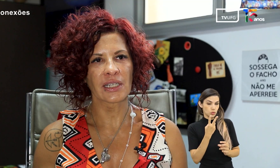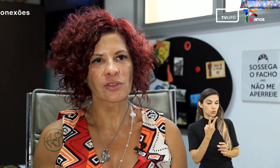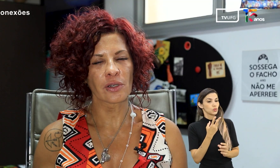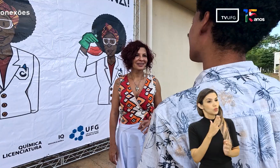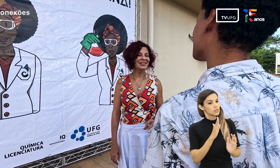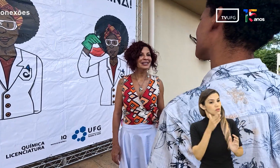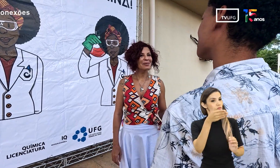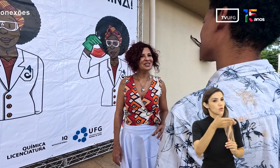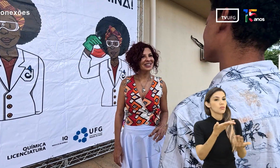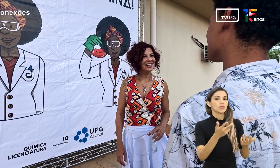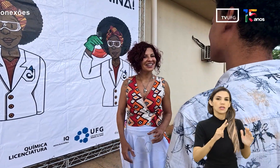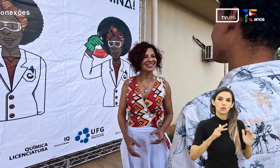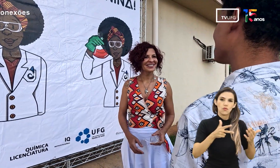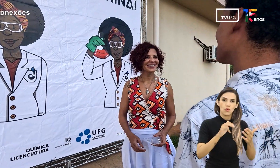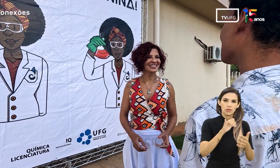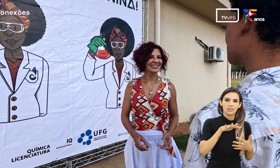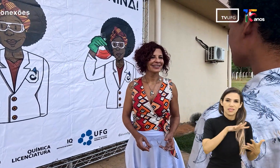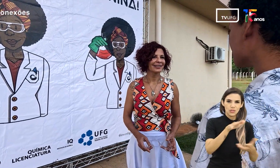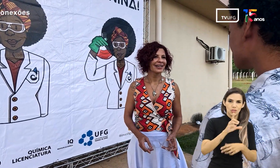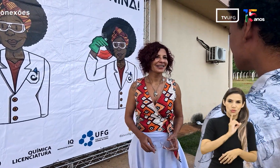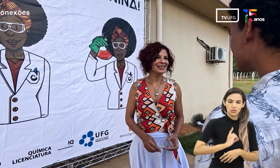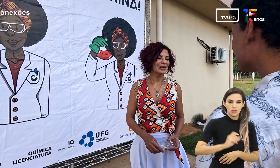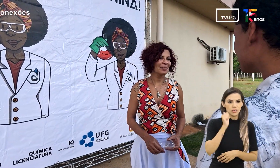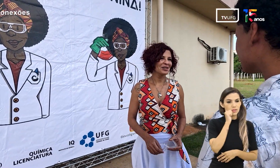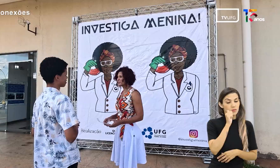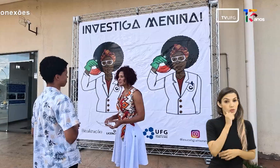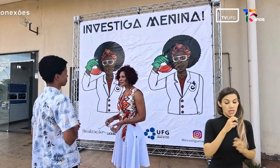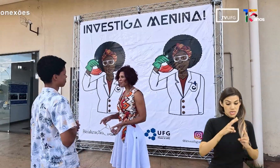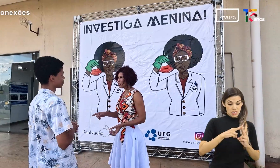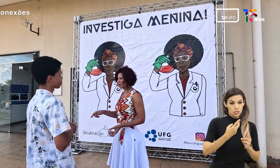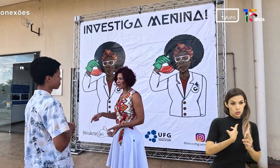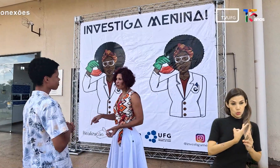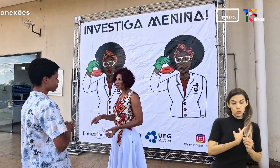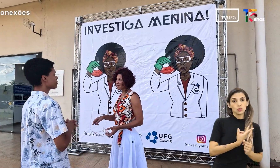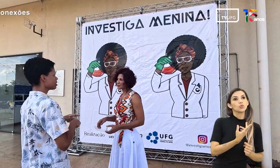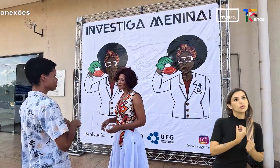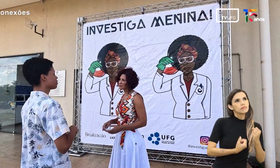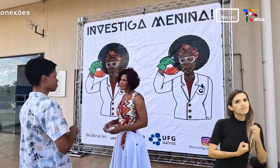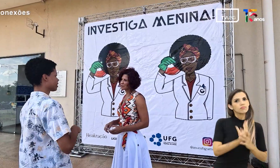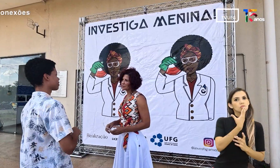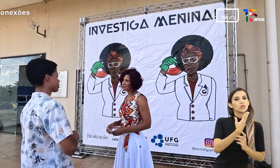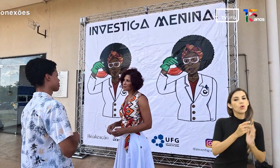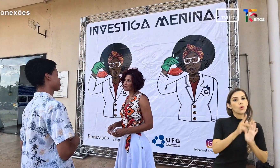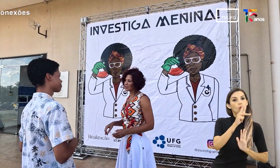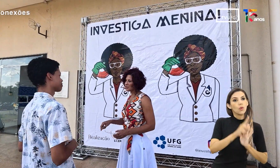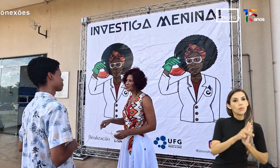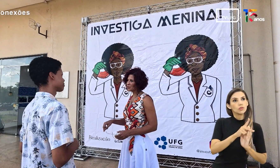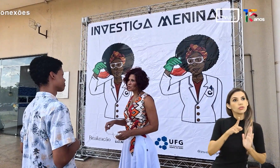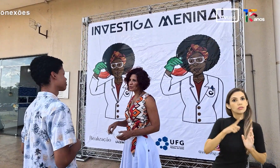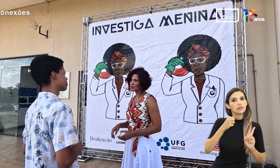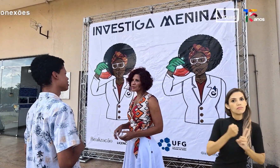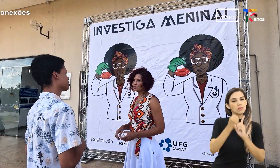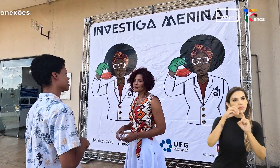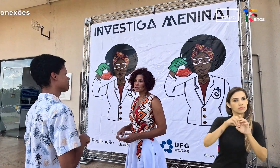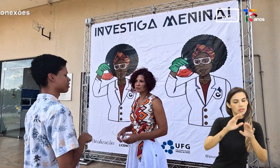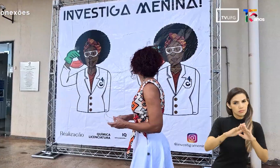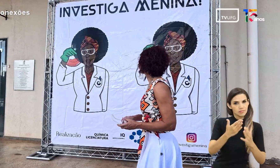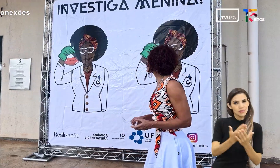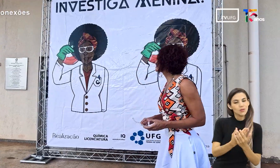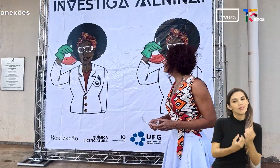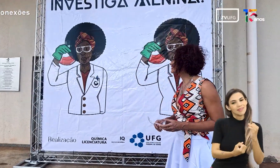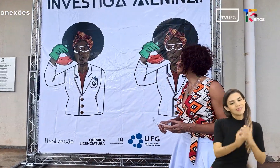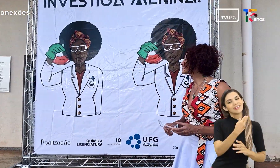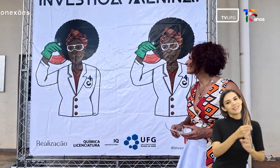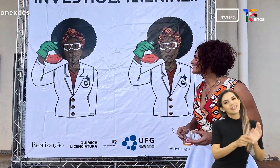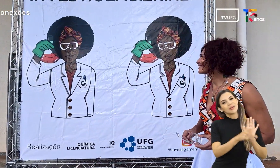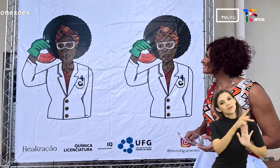Fórum Internacional de Direito das Mulheres. A gente voltou de lá com essa missão de um projeto que impactasse as escolas. E